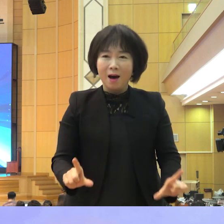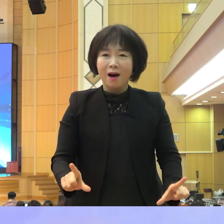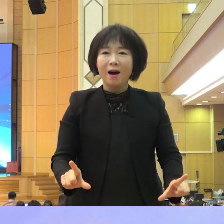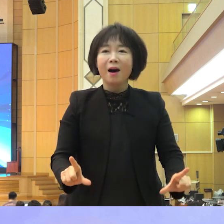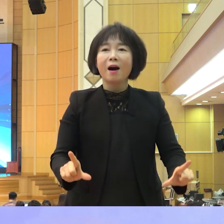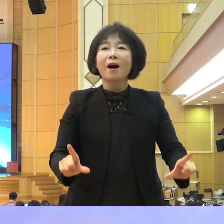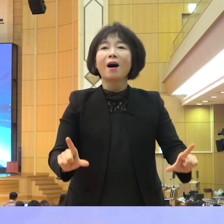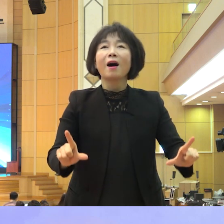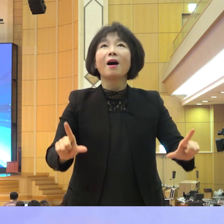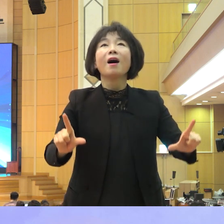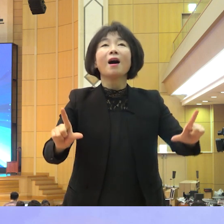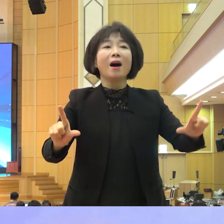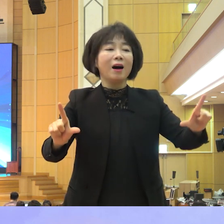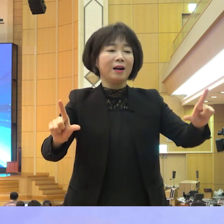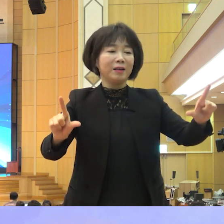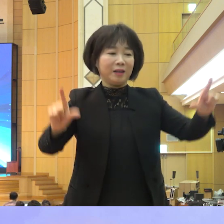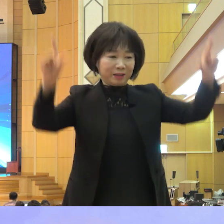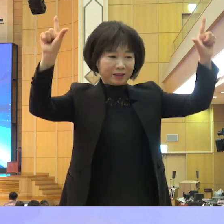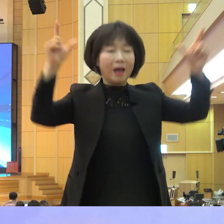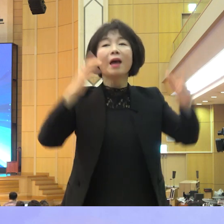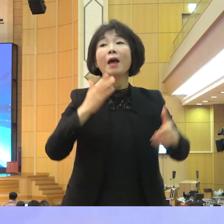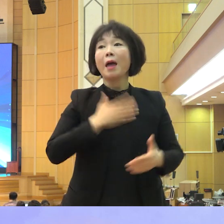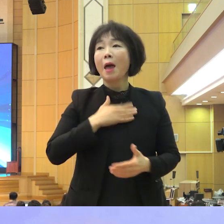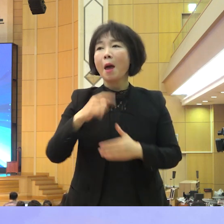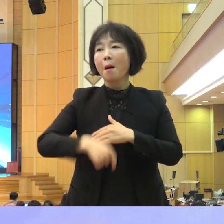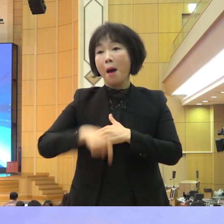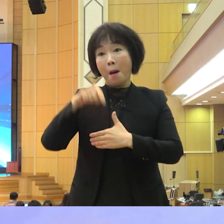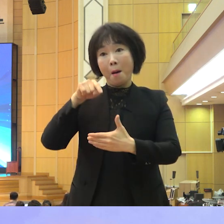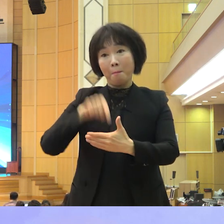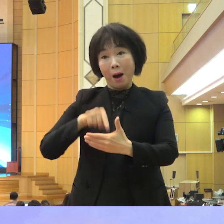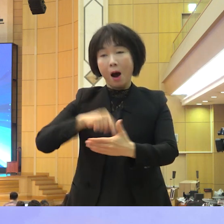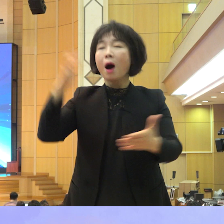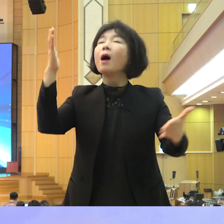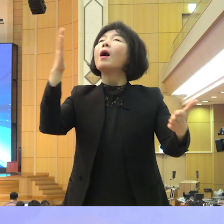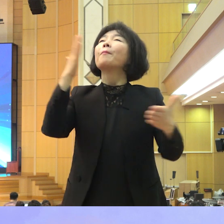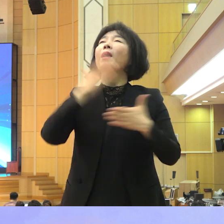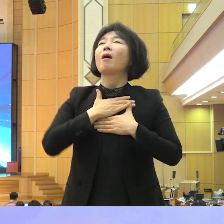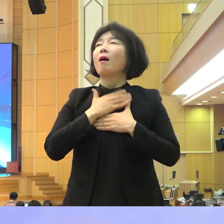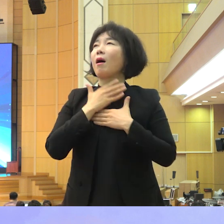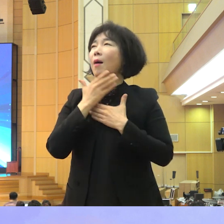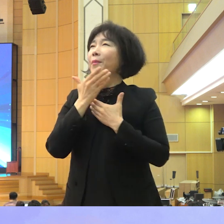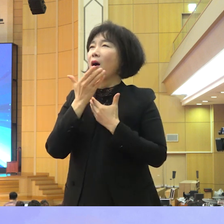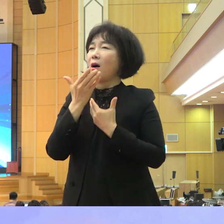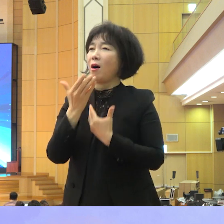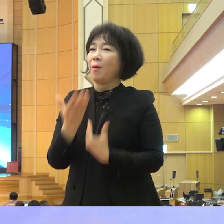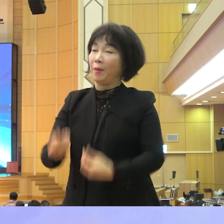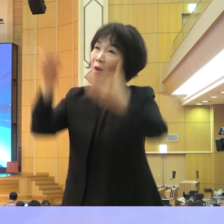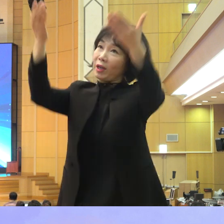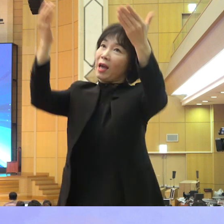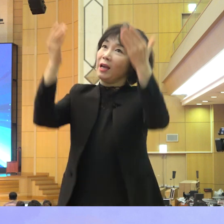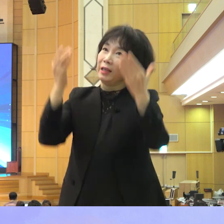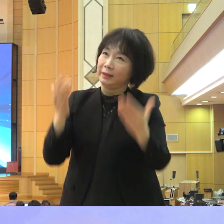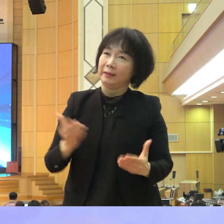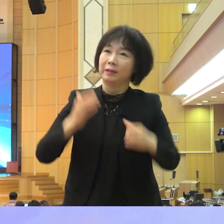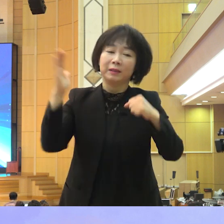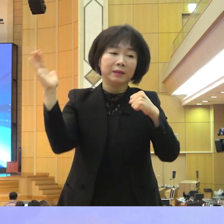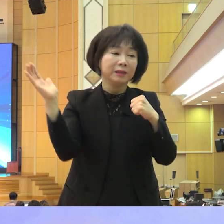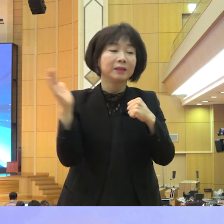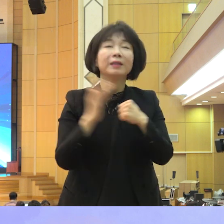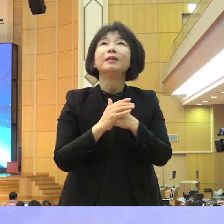좋은 날 내 마음을 편케